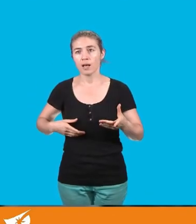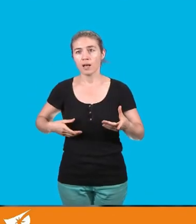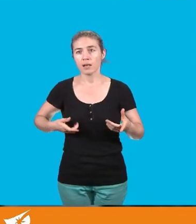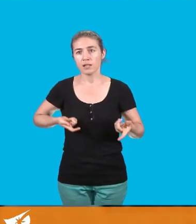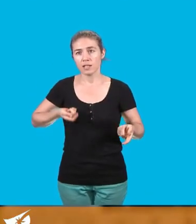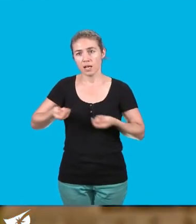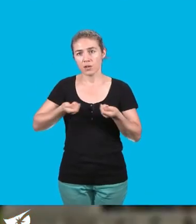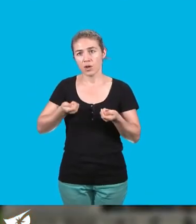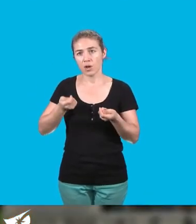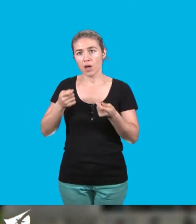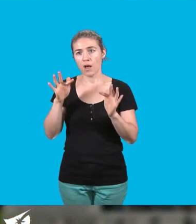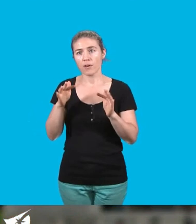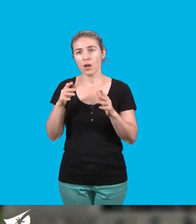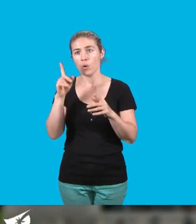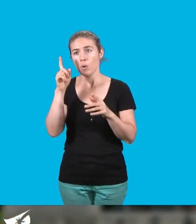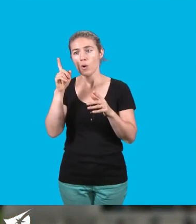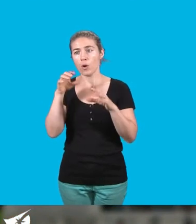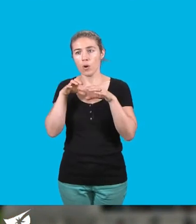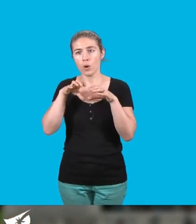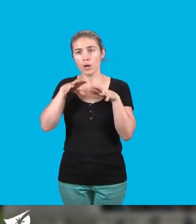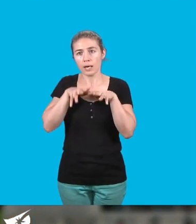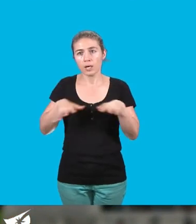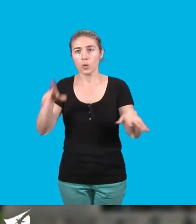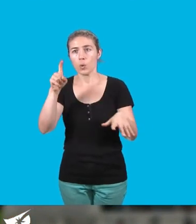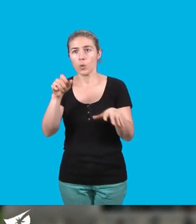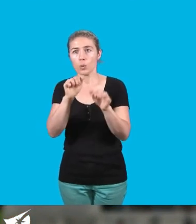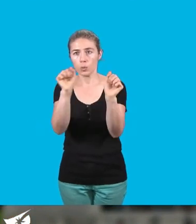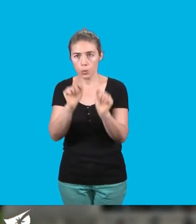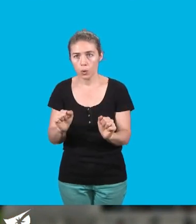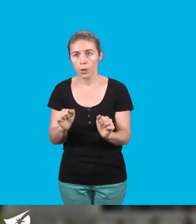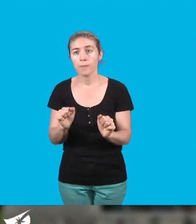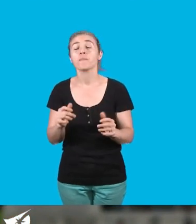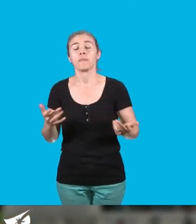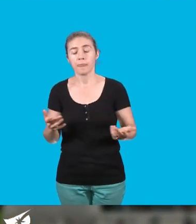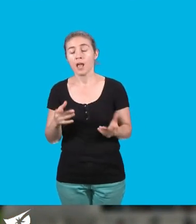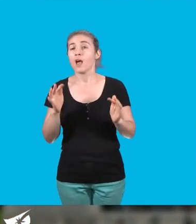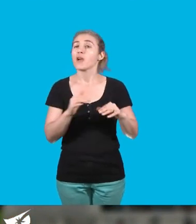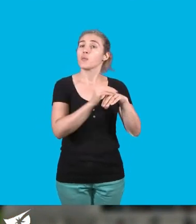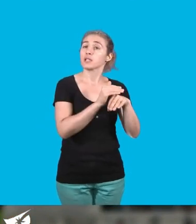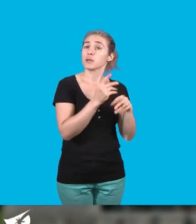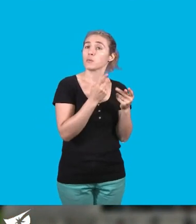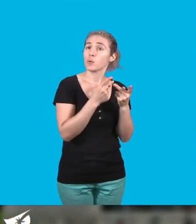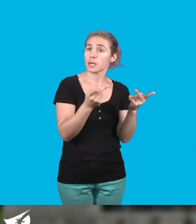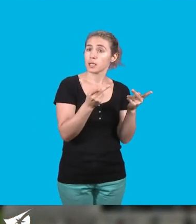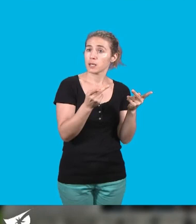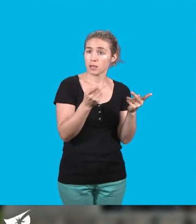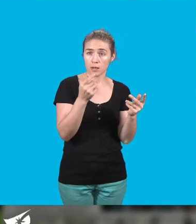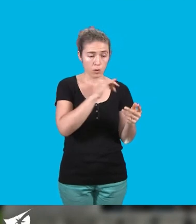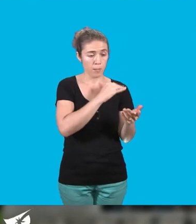d'assainissement. Vous le savez, il s'agit d'un outil de planification de notre belle politique publique à l'horizon